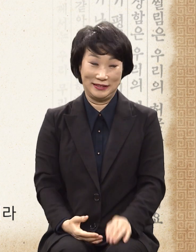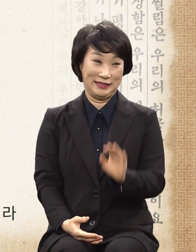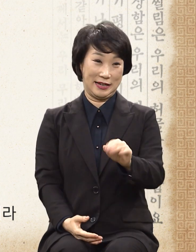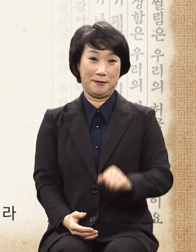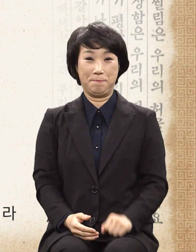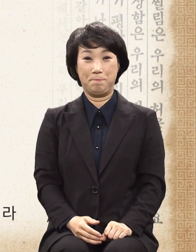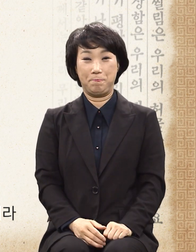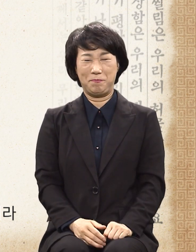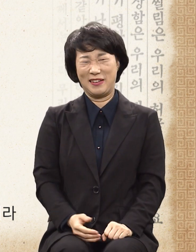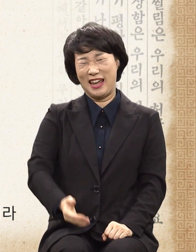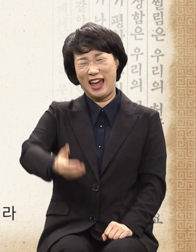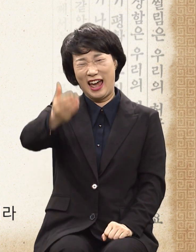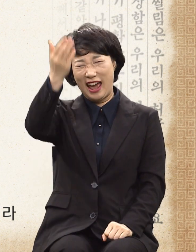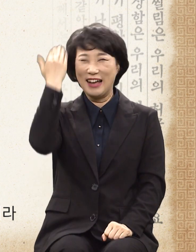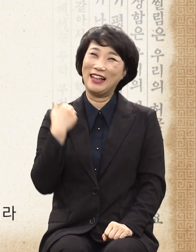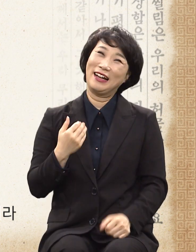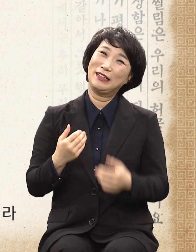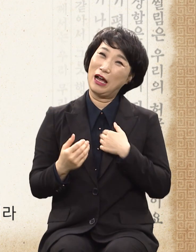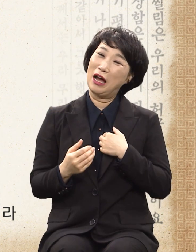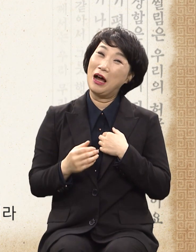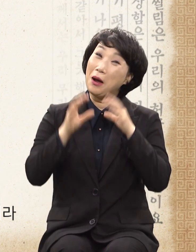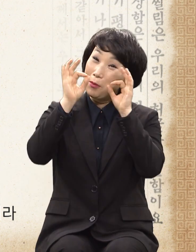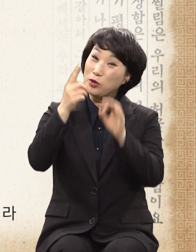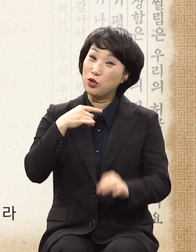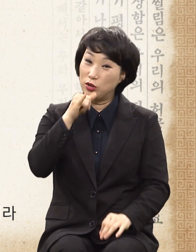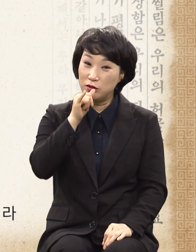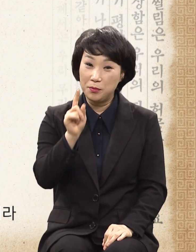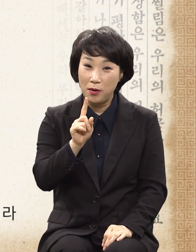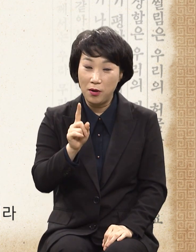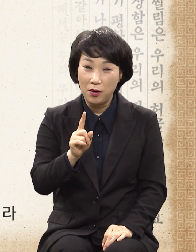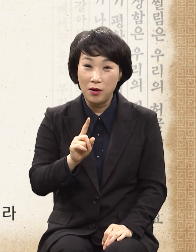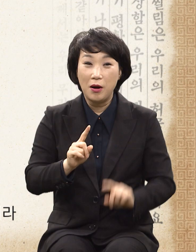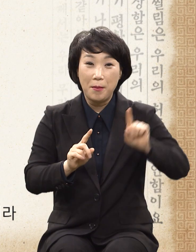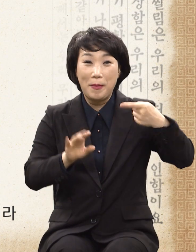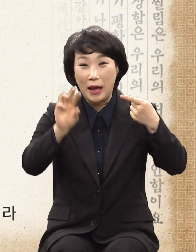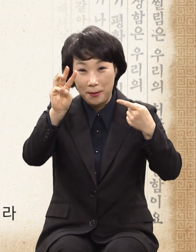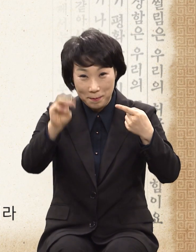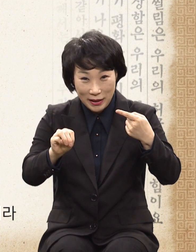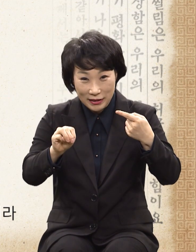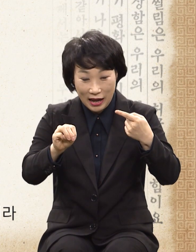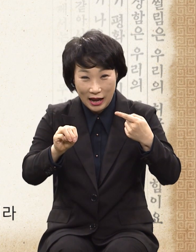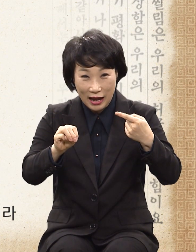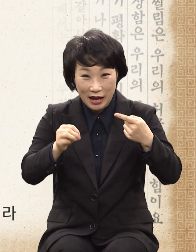그 전에 한번 보니까 100m,